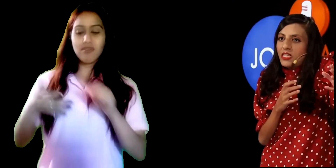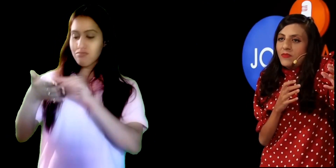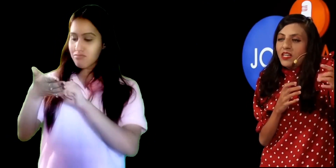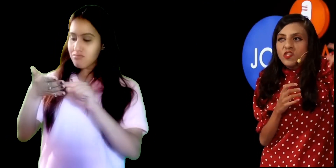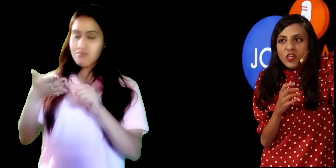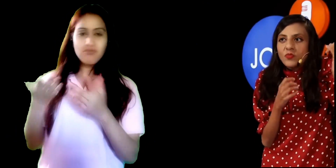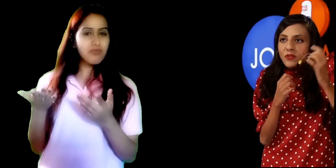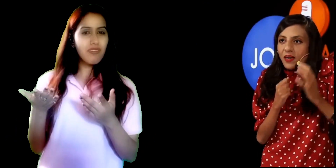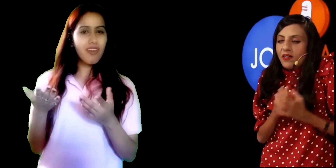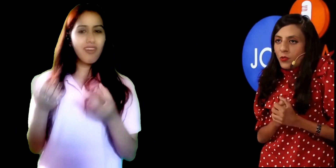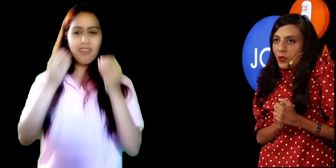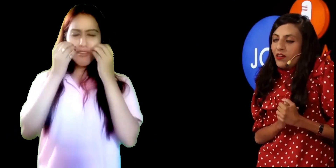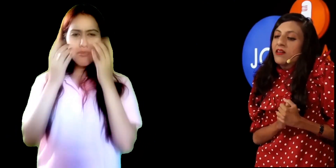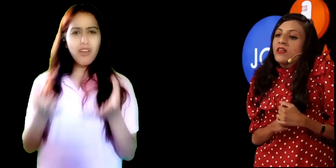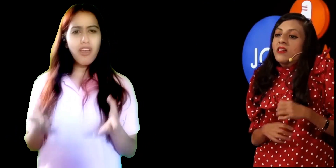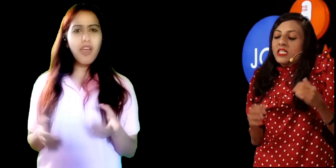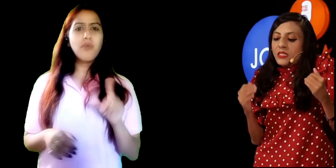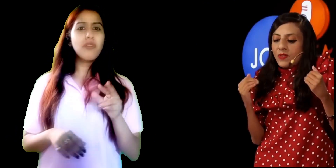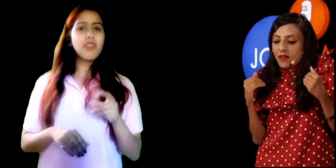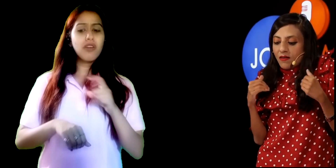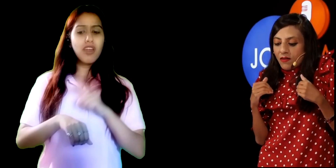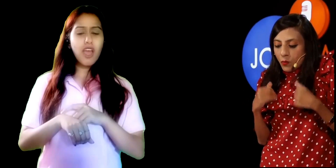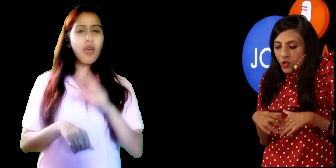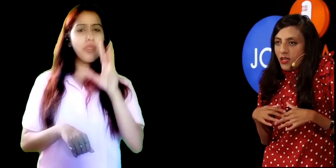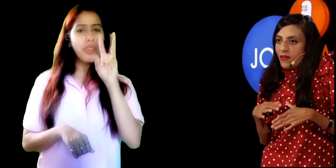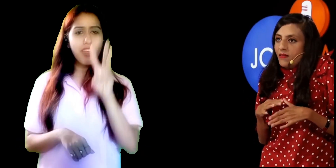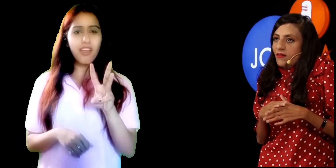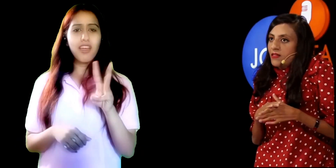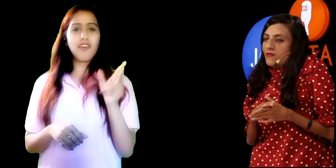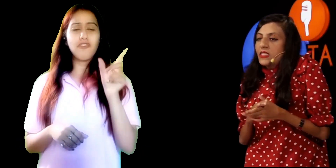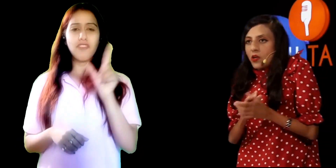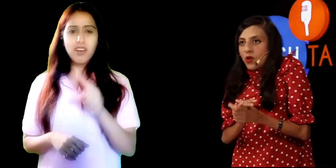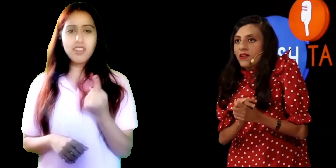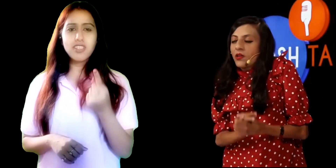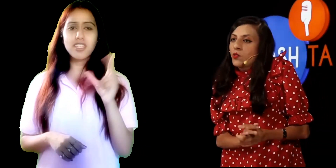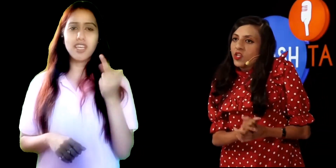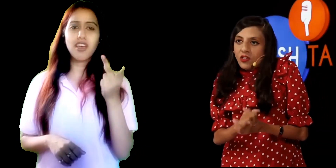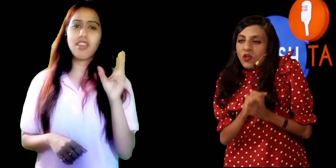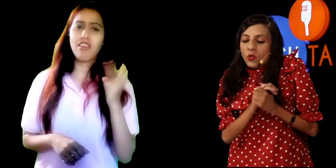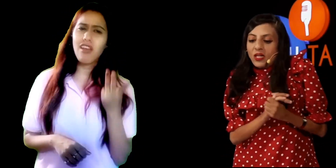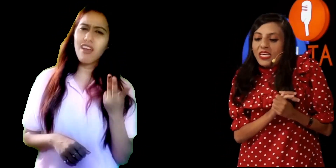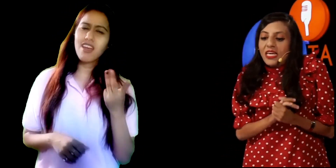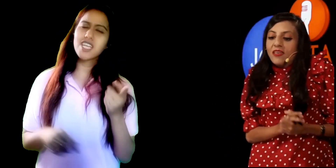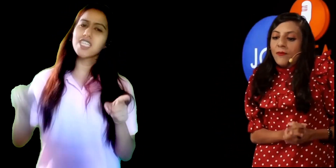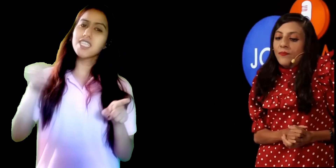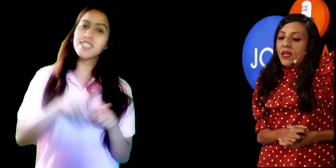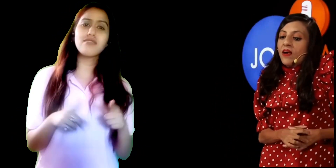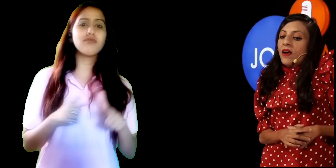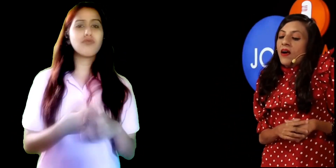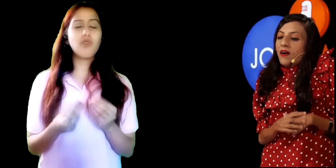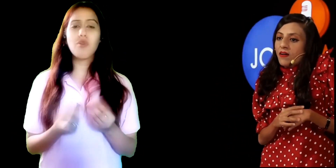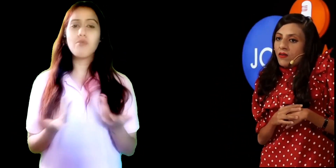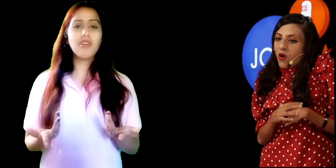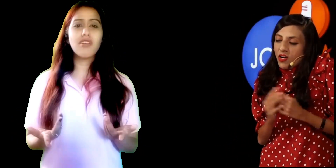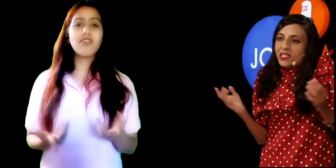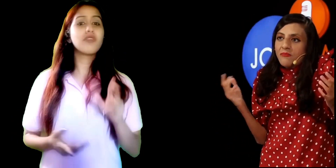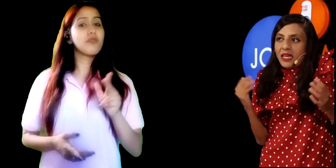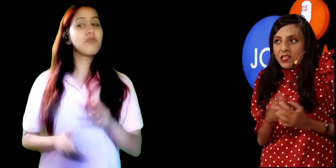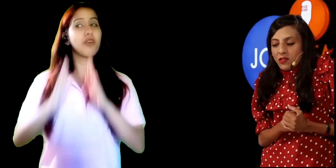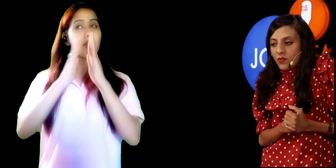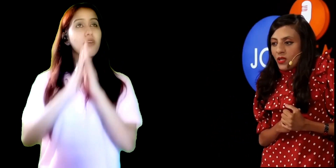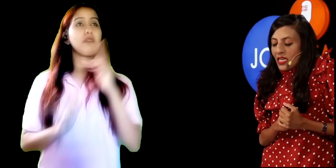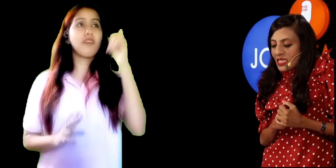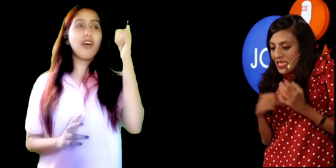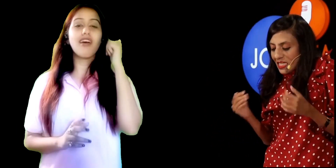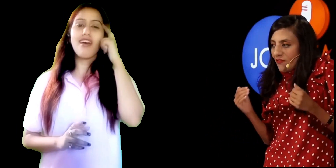उसके आसपास मेरा जजमेंट भी आ गया कोर्ट का, जिसमें मुझे सर्विस अलॉट करने को कोर्ट ने कह दिया। ऑनेस्टली